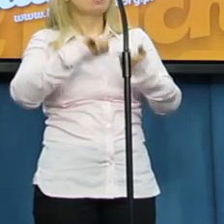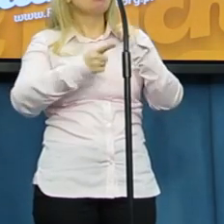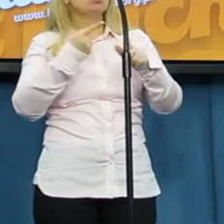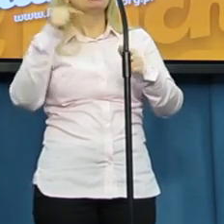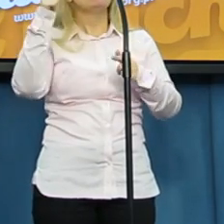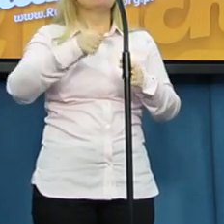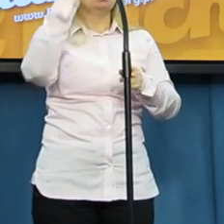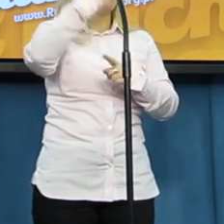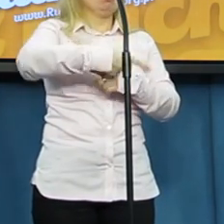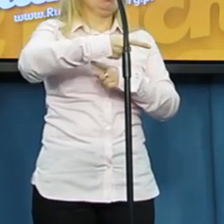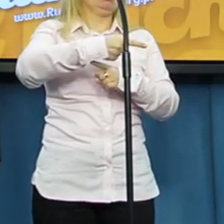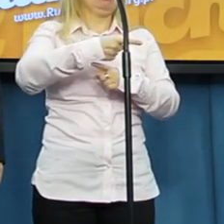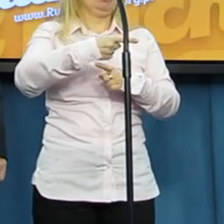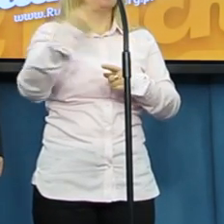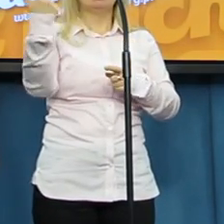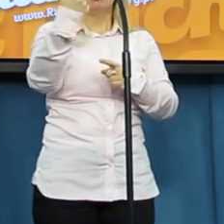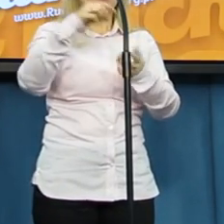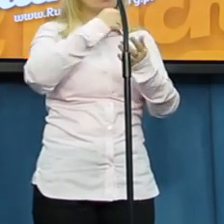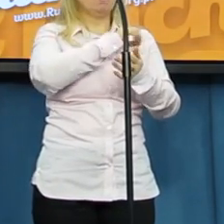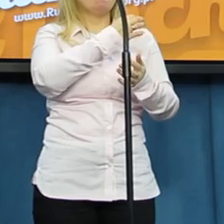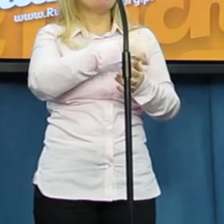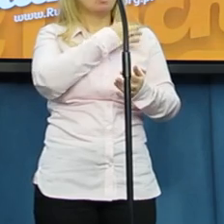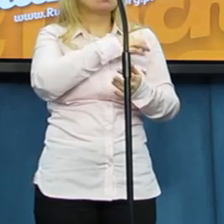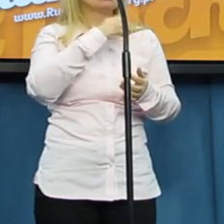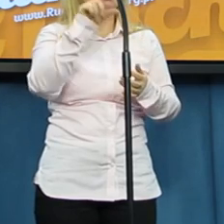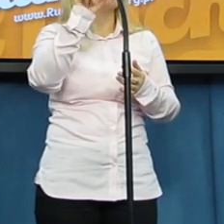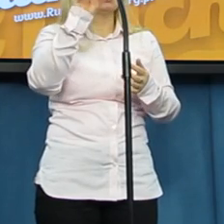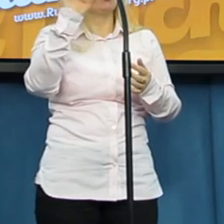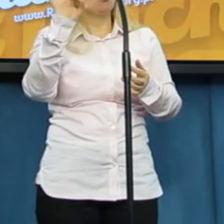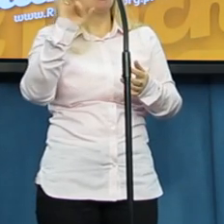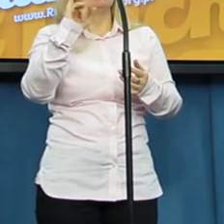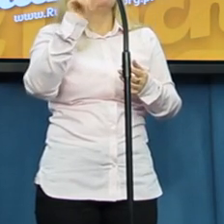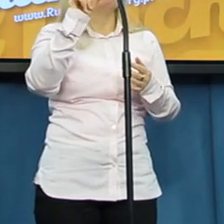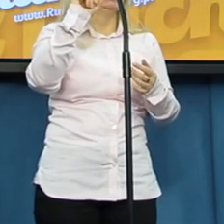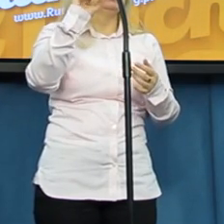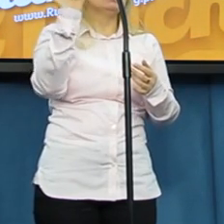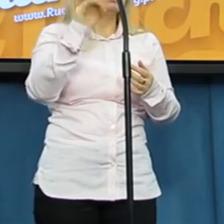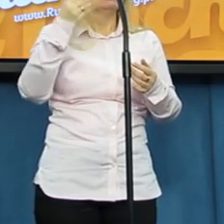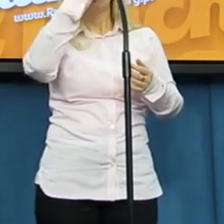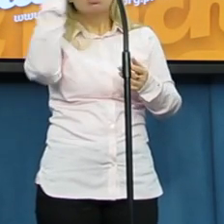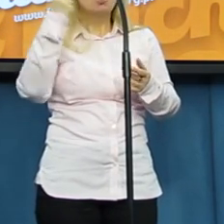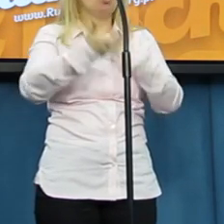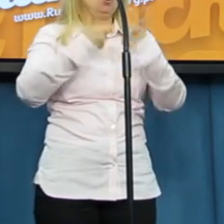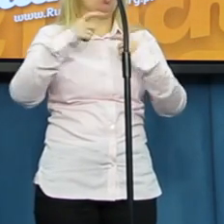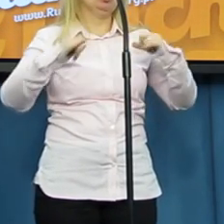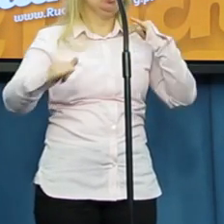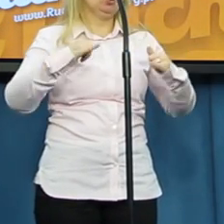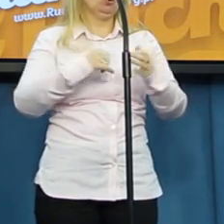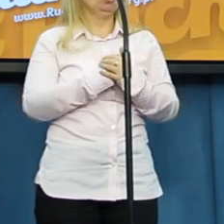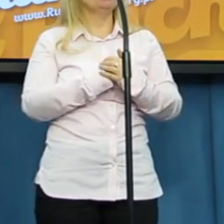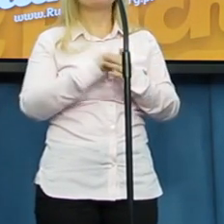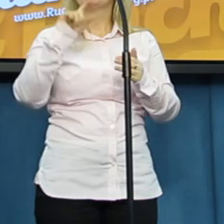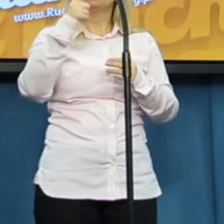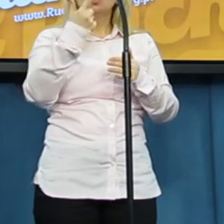przyszłości, bo ci tego nie potrafią. I to jest po pierwsze. Po drugie, Konkretna i